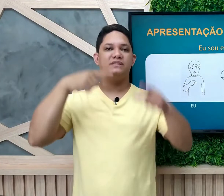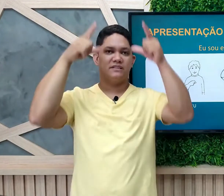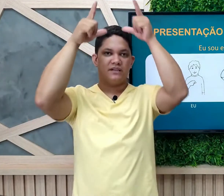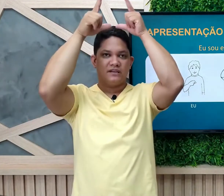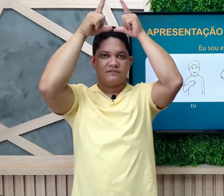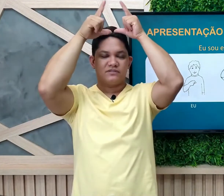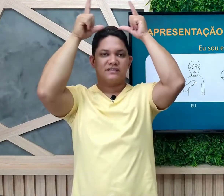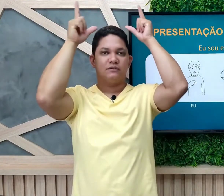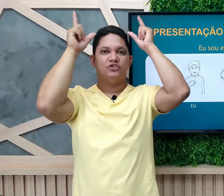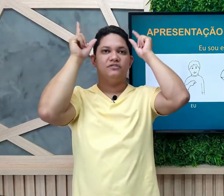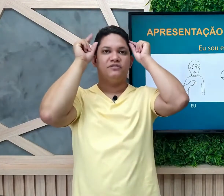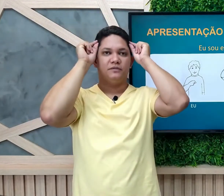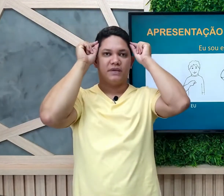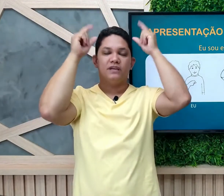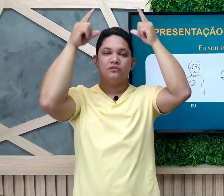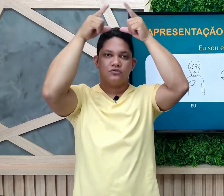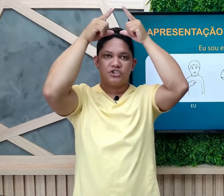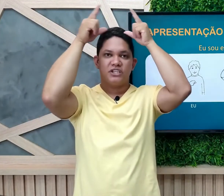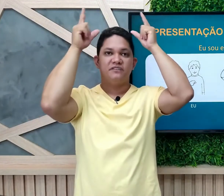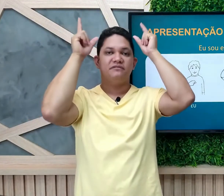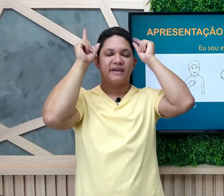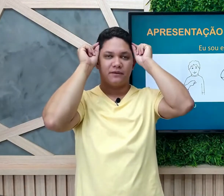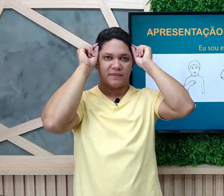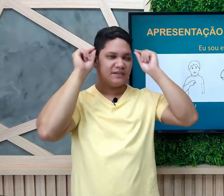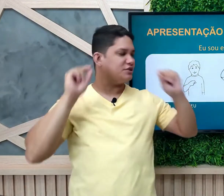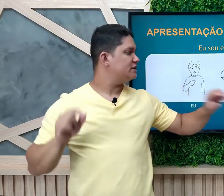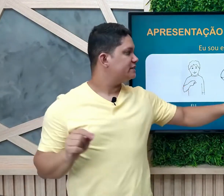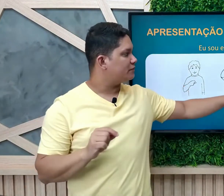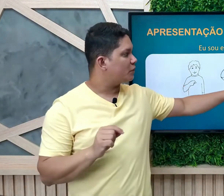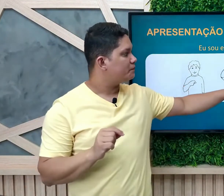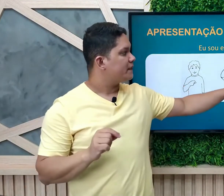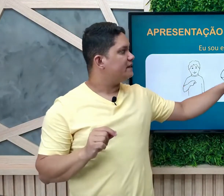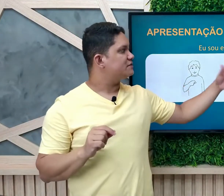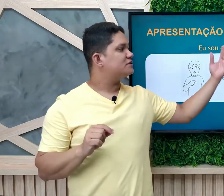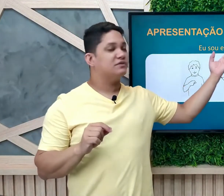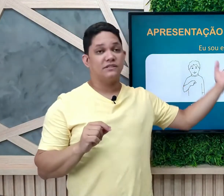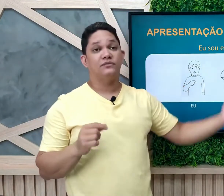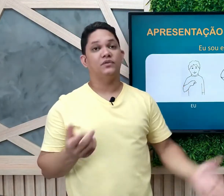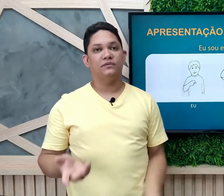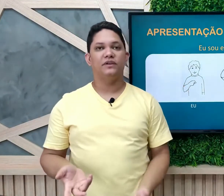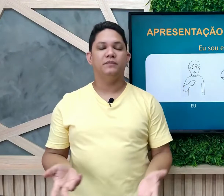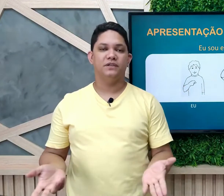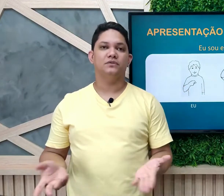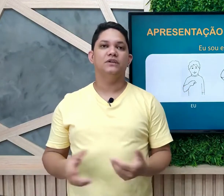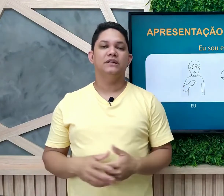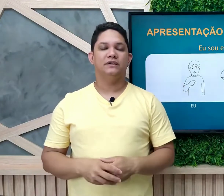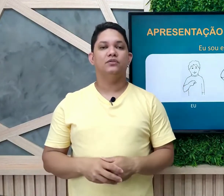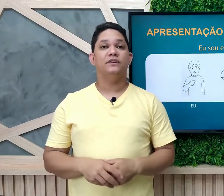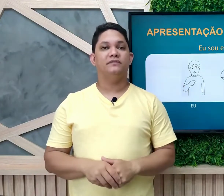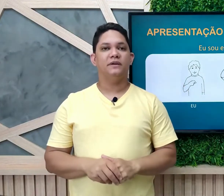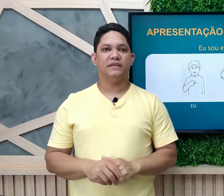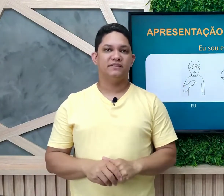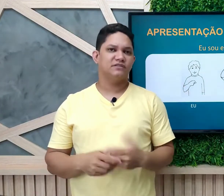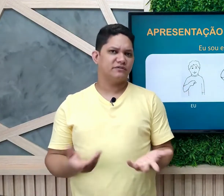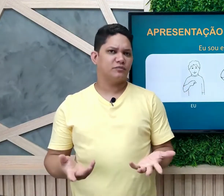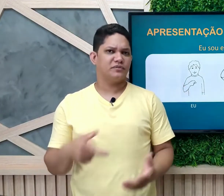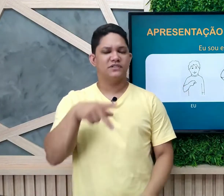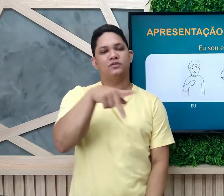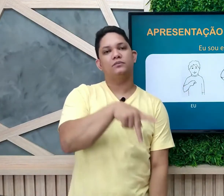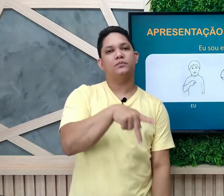seguida faz o sinal de enfermeiro ou de enfermagem, tá bom? Isso se você for enfermeiro, ou enfermeira. Se você for professor, pode